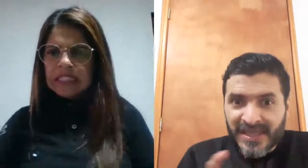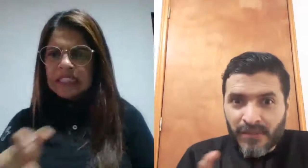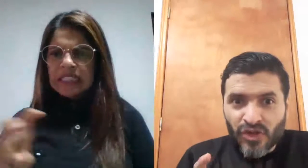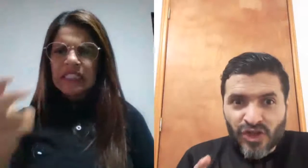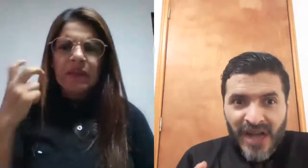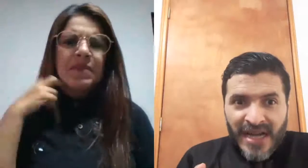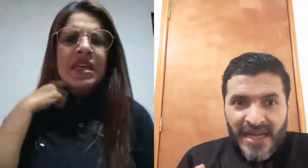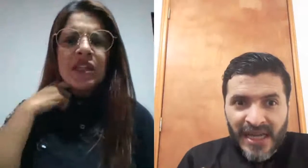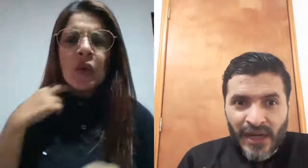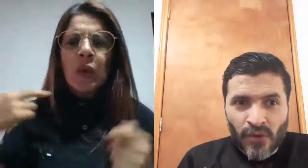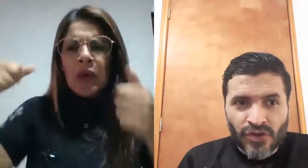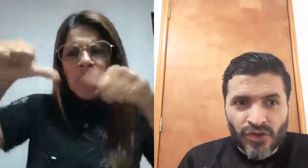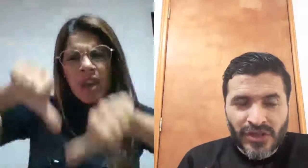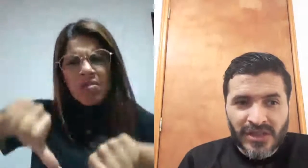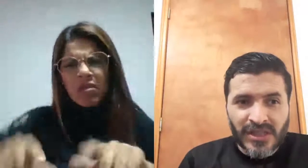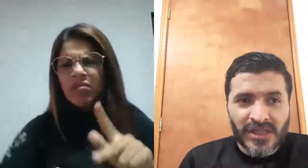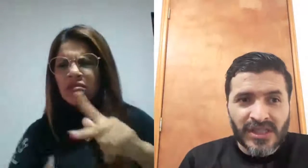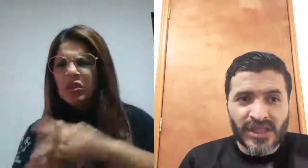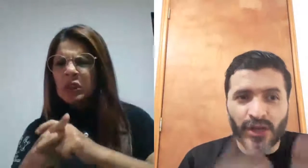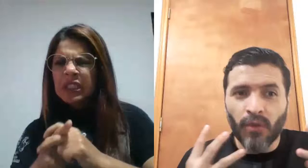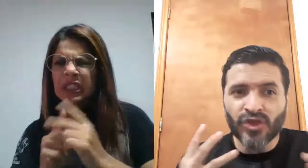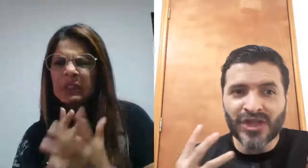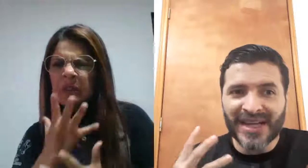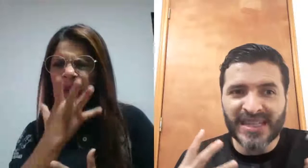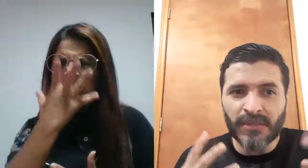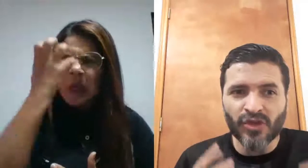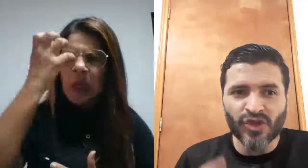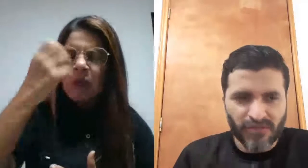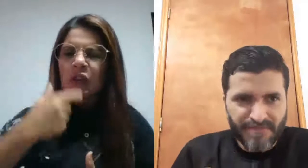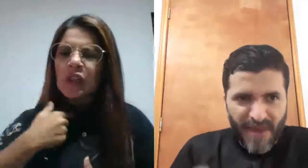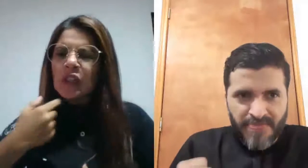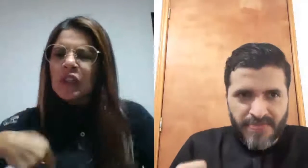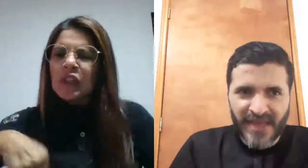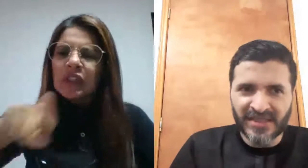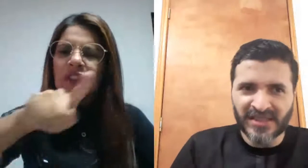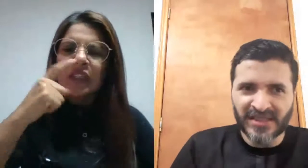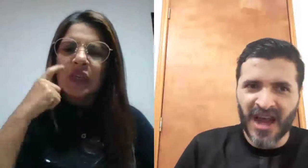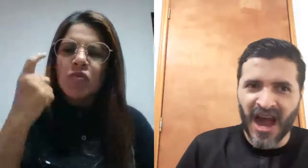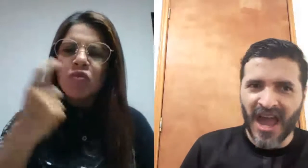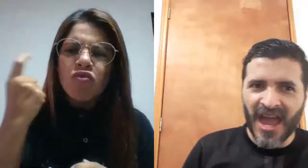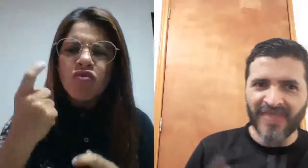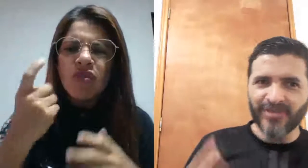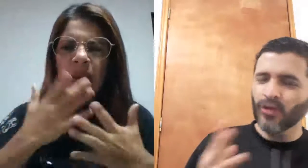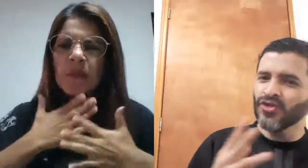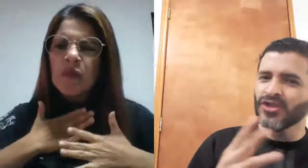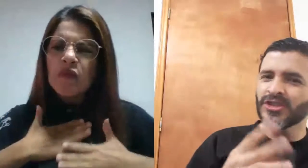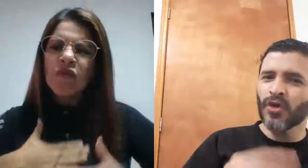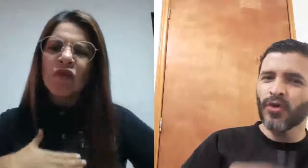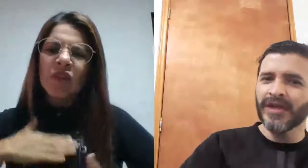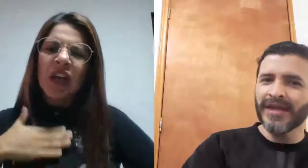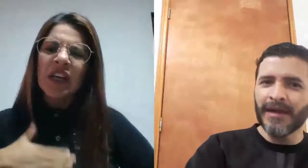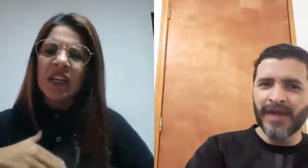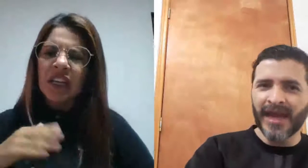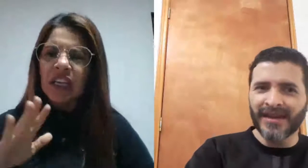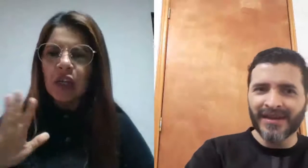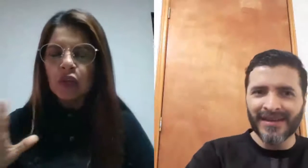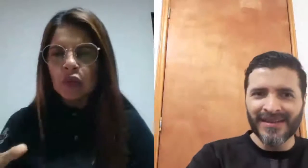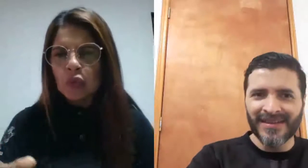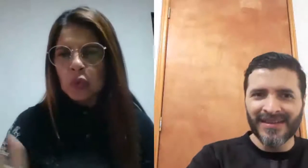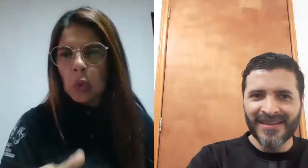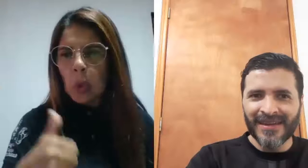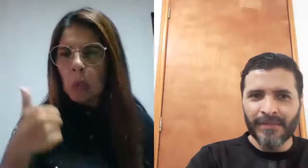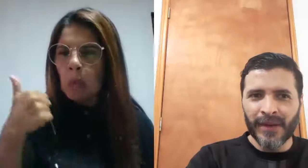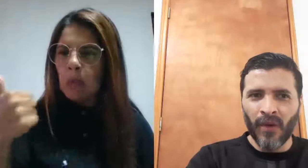Si viviésemos tranquilos, si no buscásemos pendencia, entonces todo iría